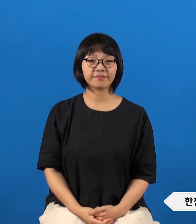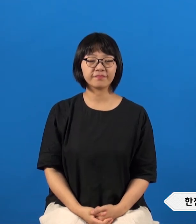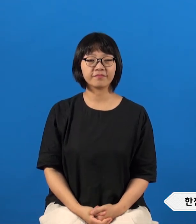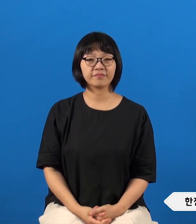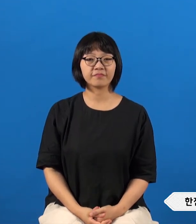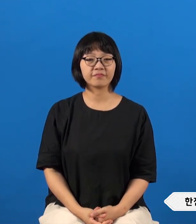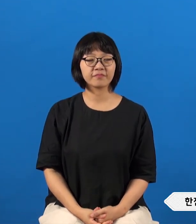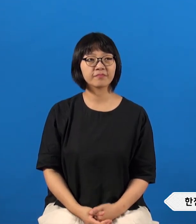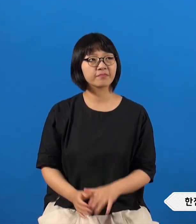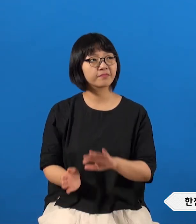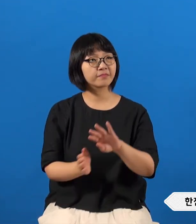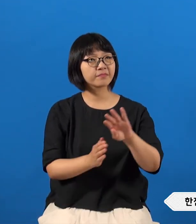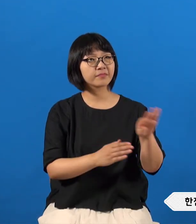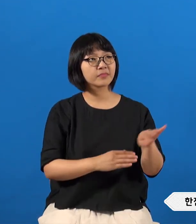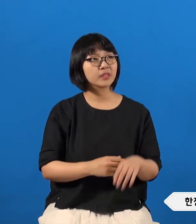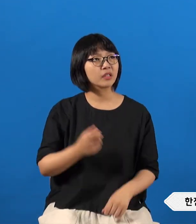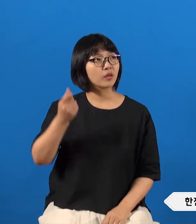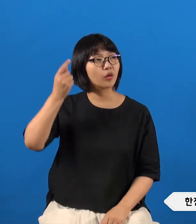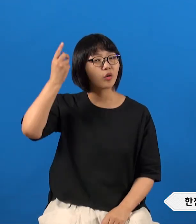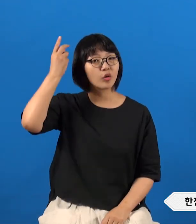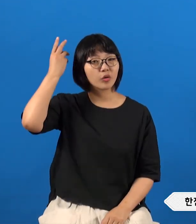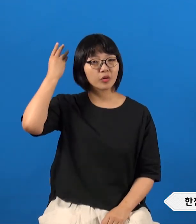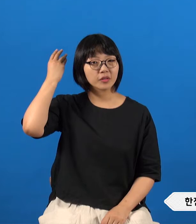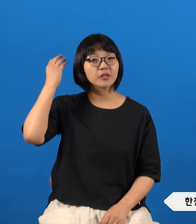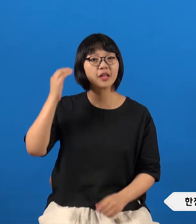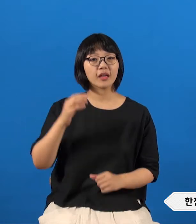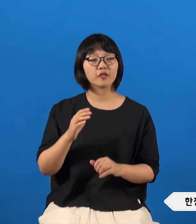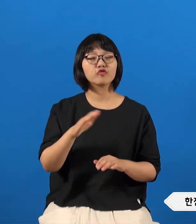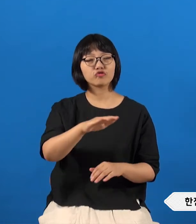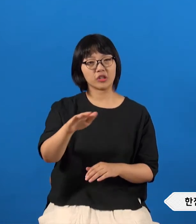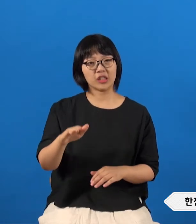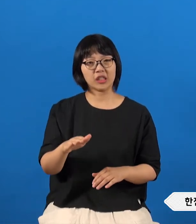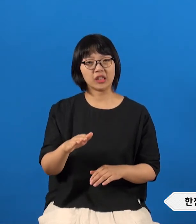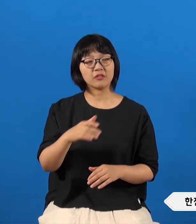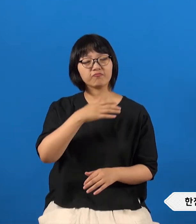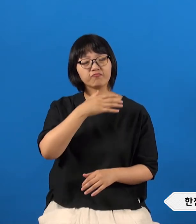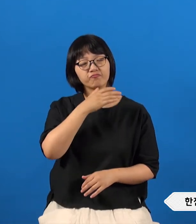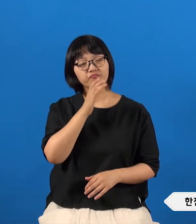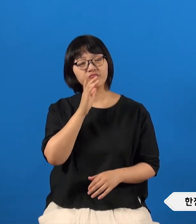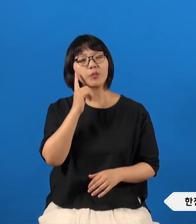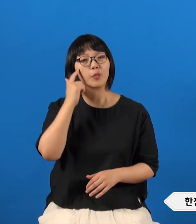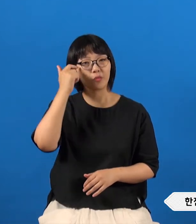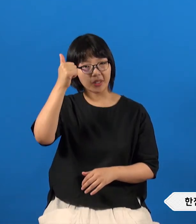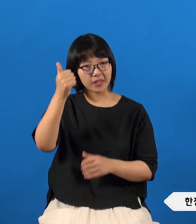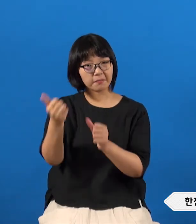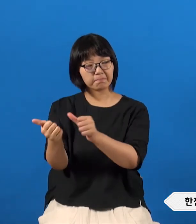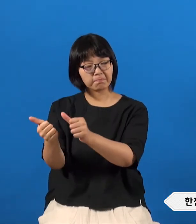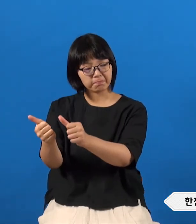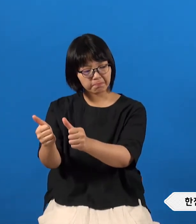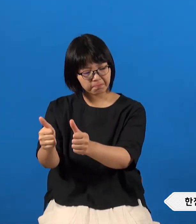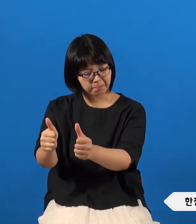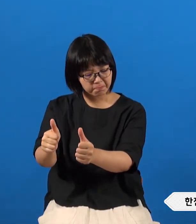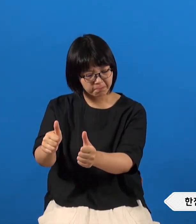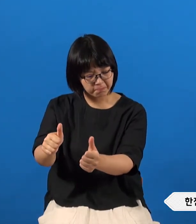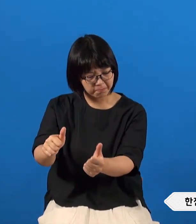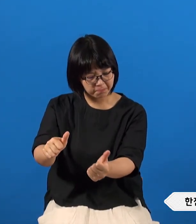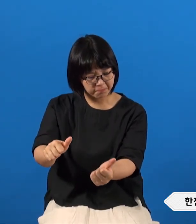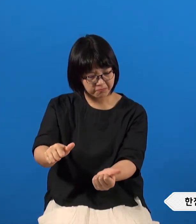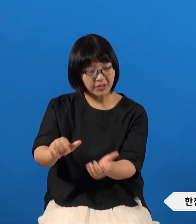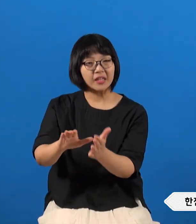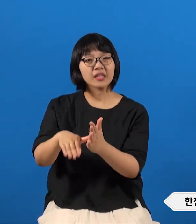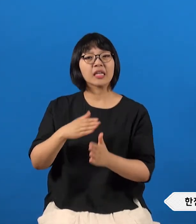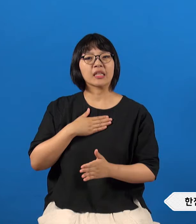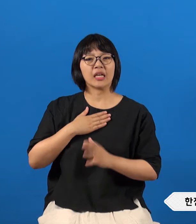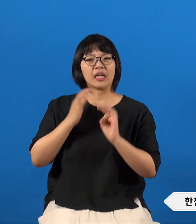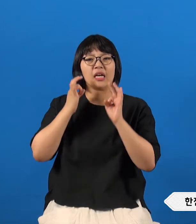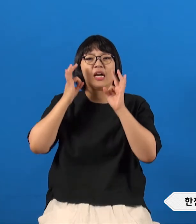얼마 전에 우리 박성복 원로 목사님 임종하실 때 제가 간곡하게